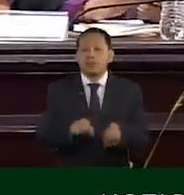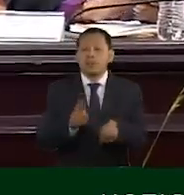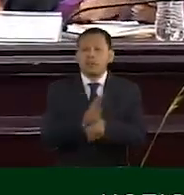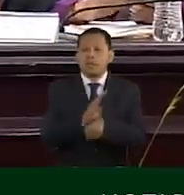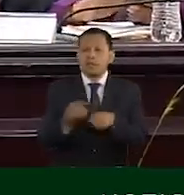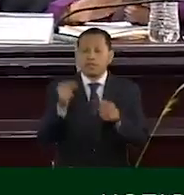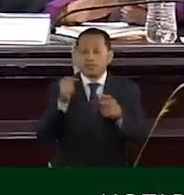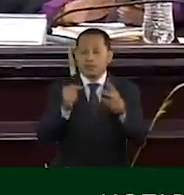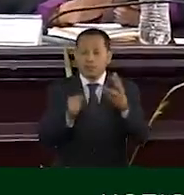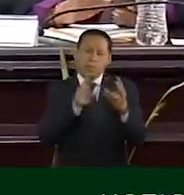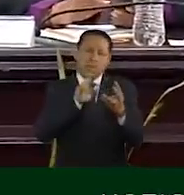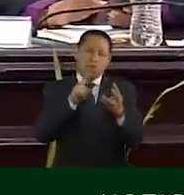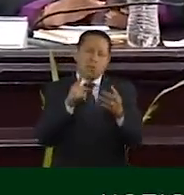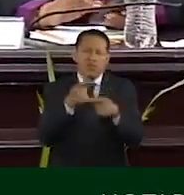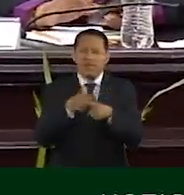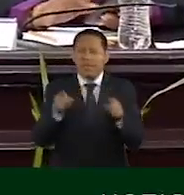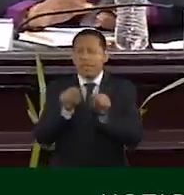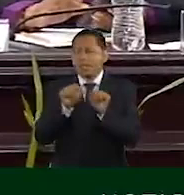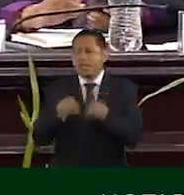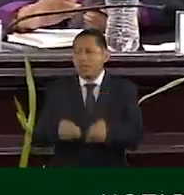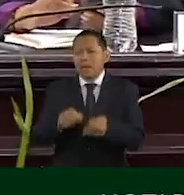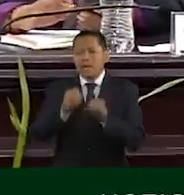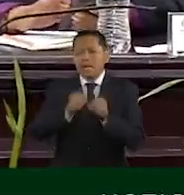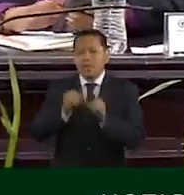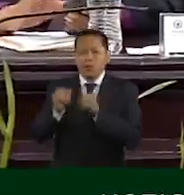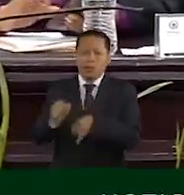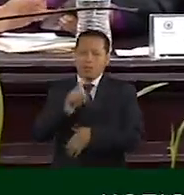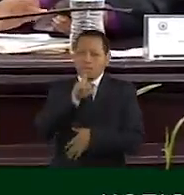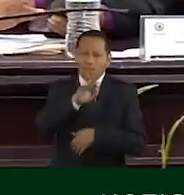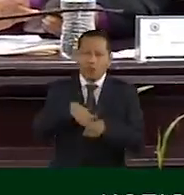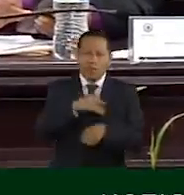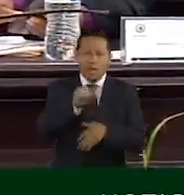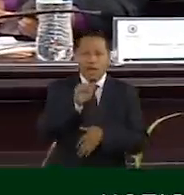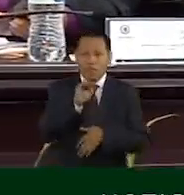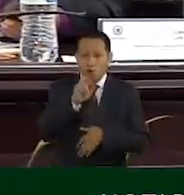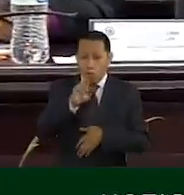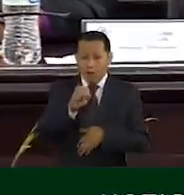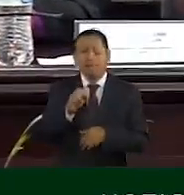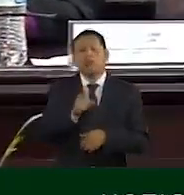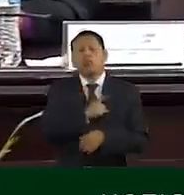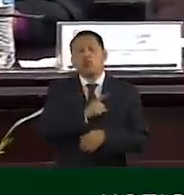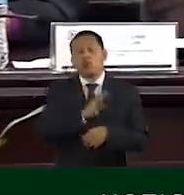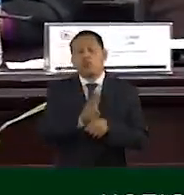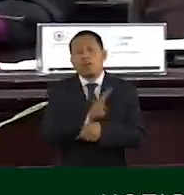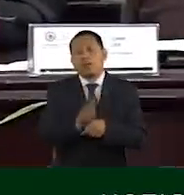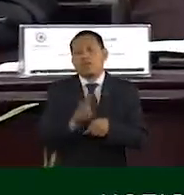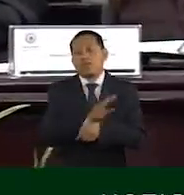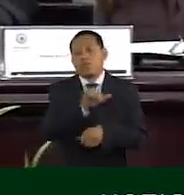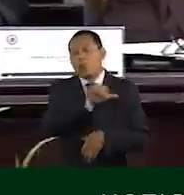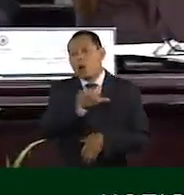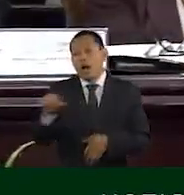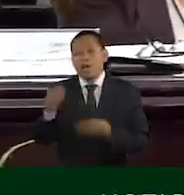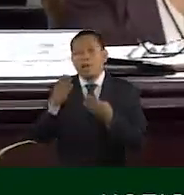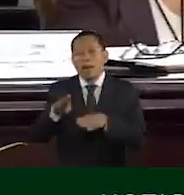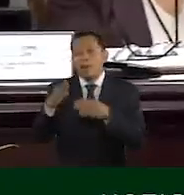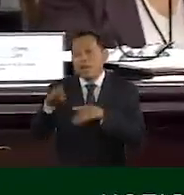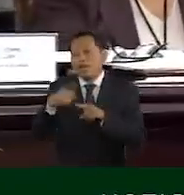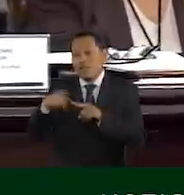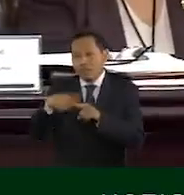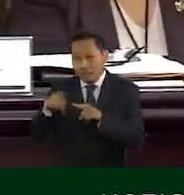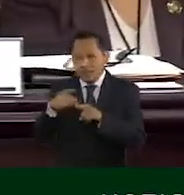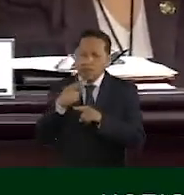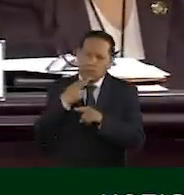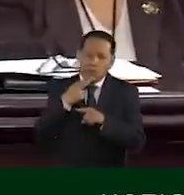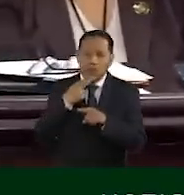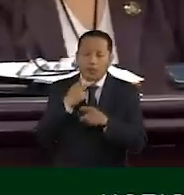es mucho mejor que el sistema de cuentas individuales. Las Afores solo dan beneficios principalmente a las financieras que las manejan